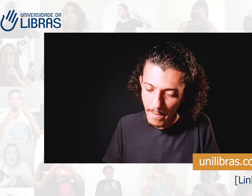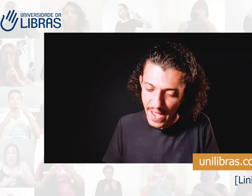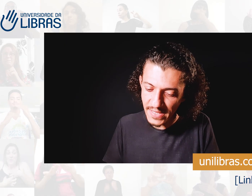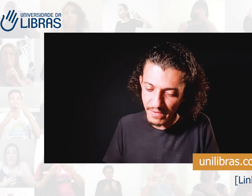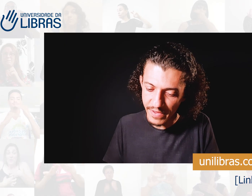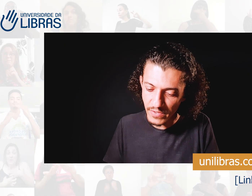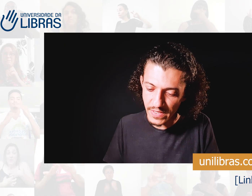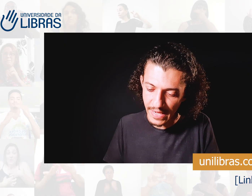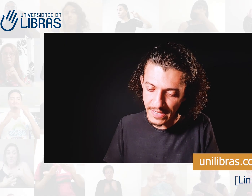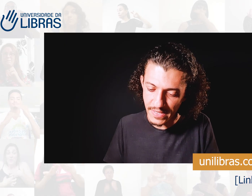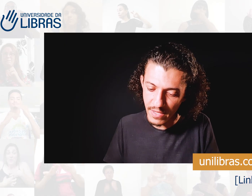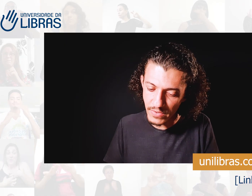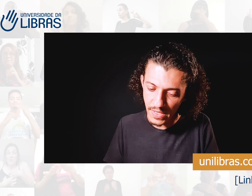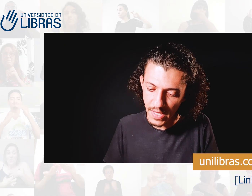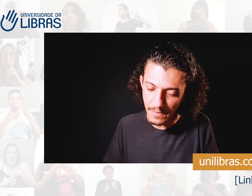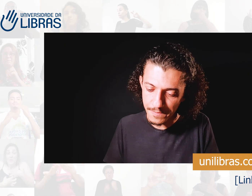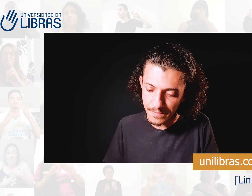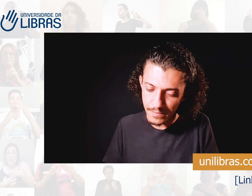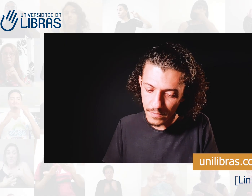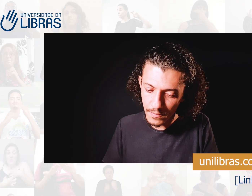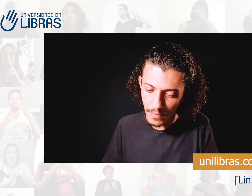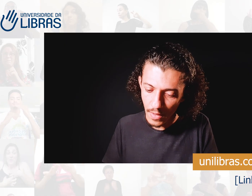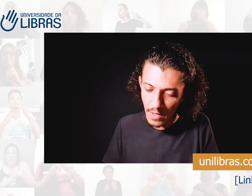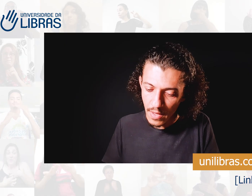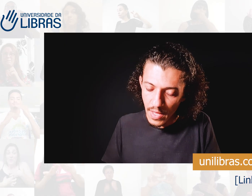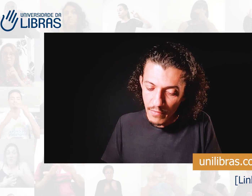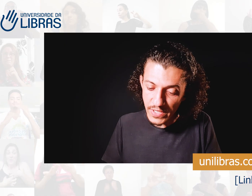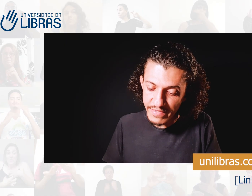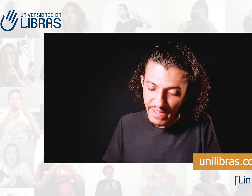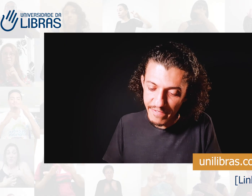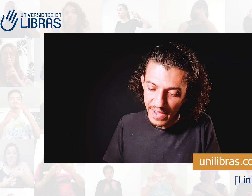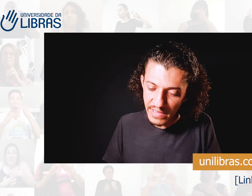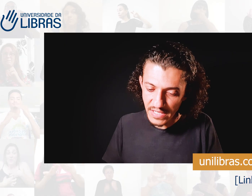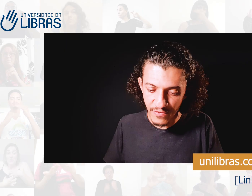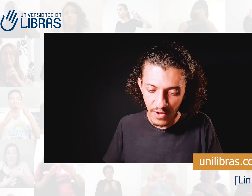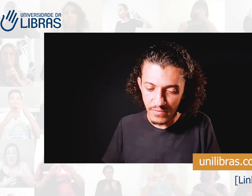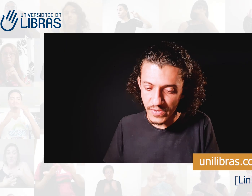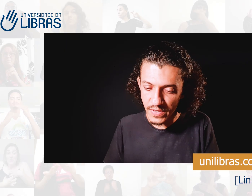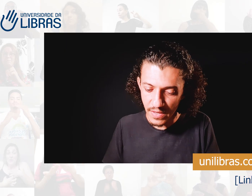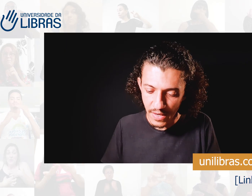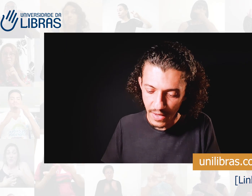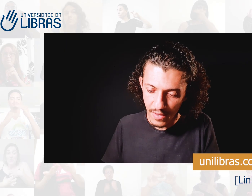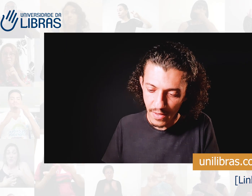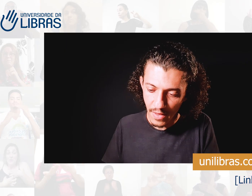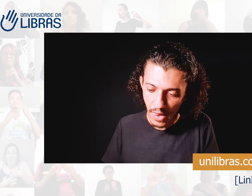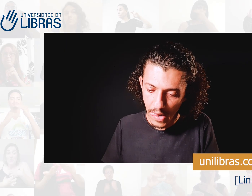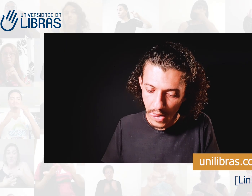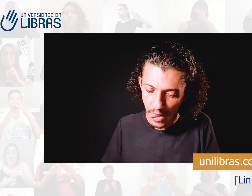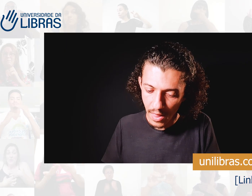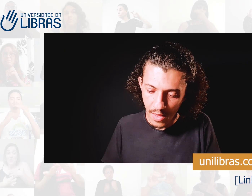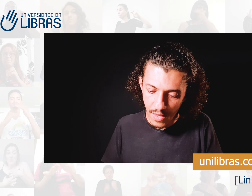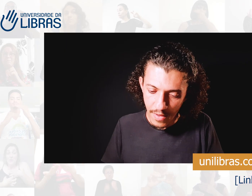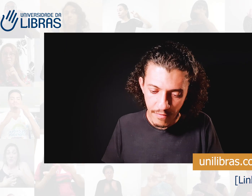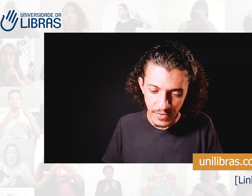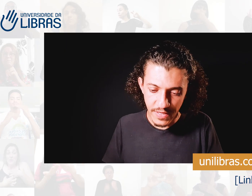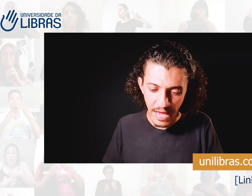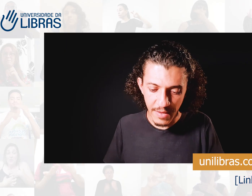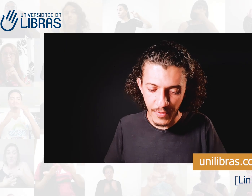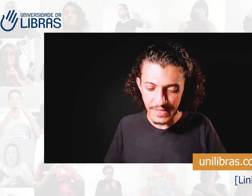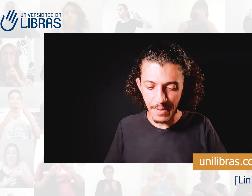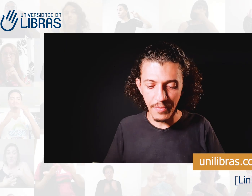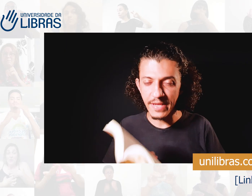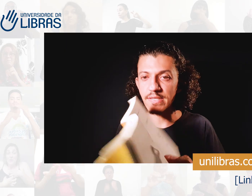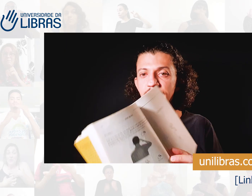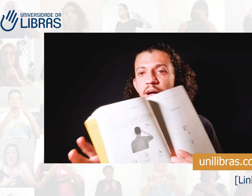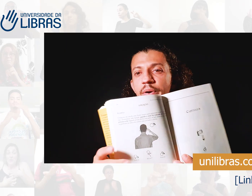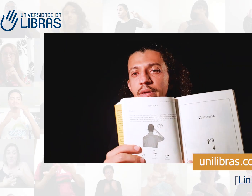você começa a ver os sinais escritos aqui, você vai vendo as fotos, né? Você, aqui,